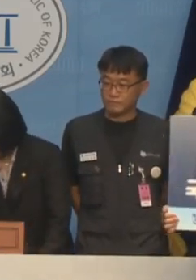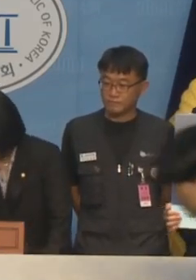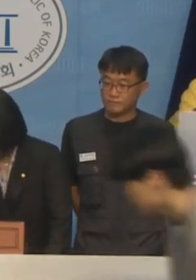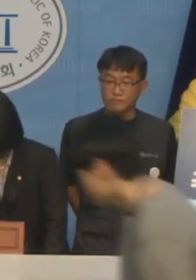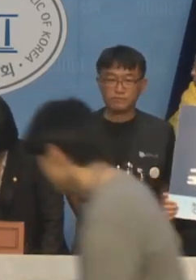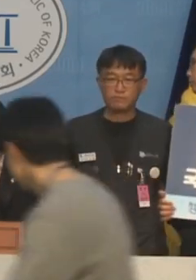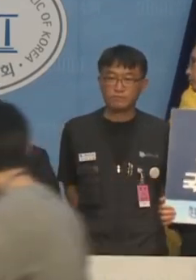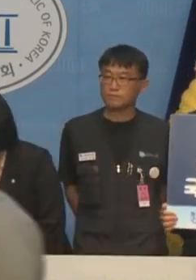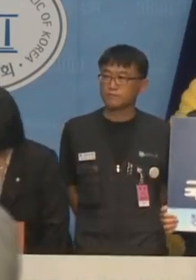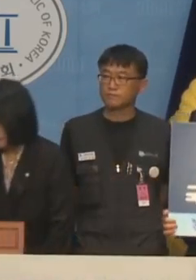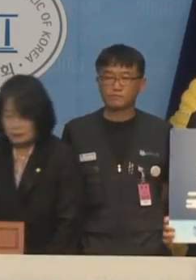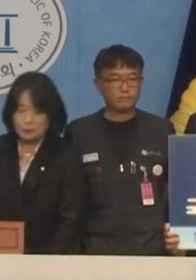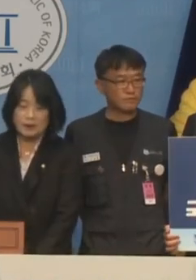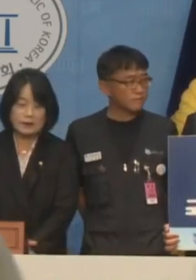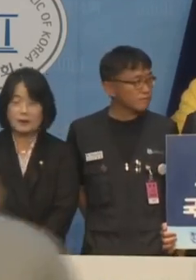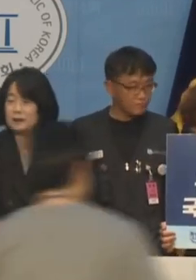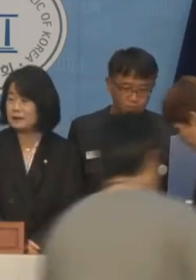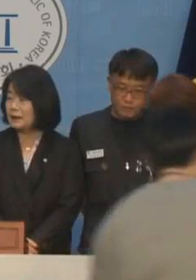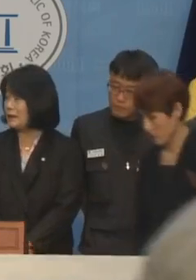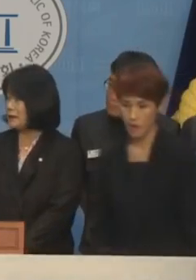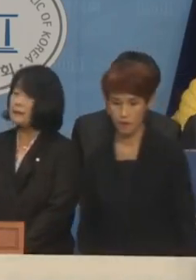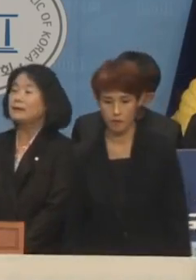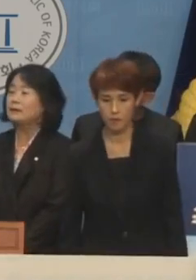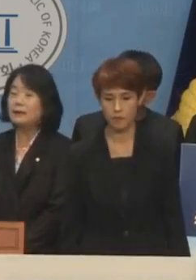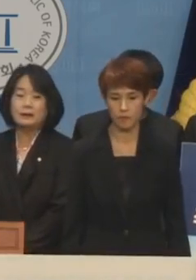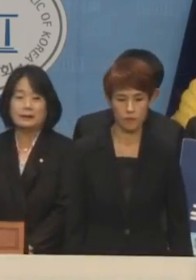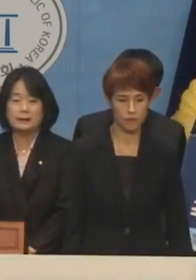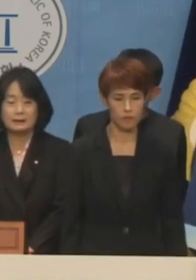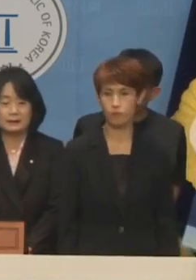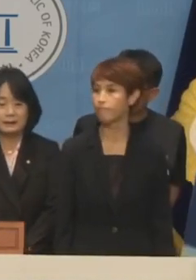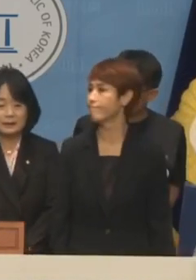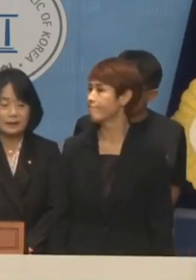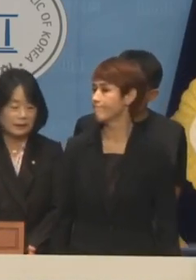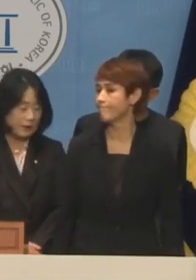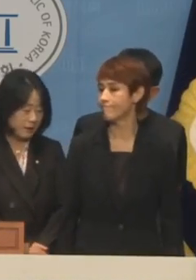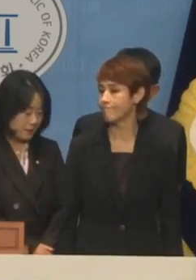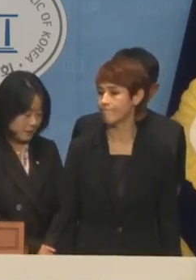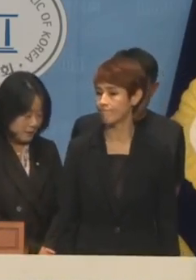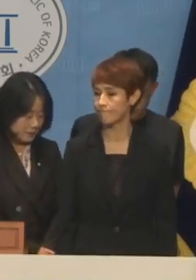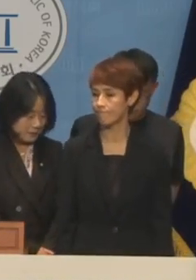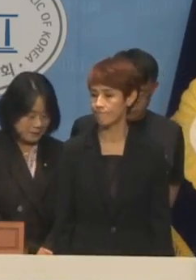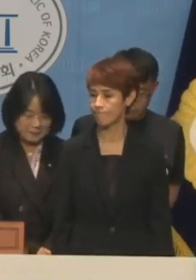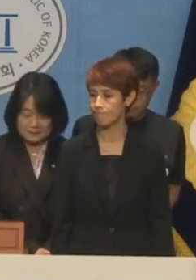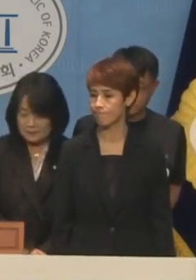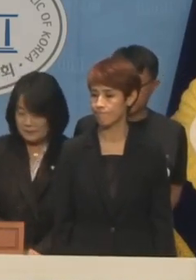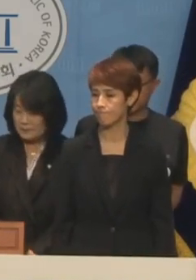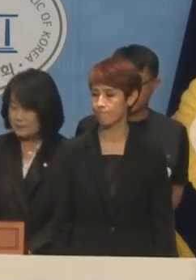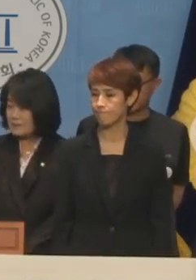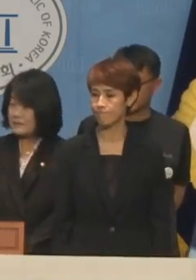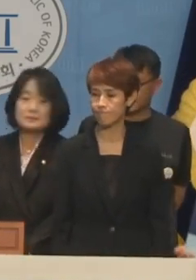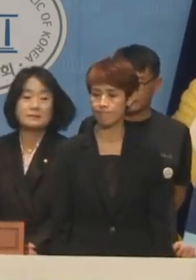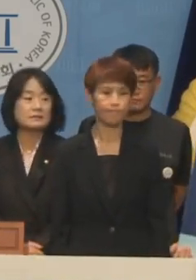의원님 이렇게 서시고 저 이렇게 해서 그러면 될 것 같아요. 기간이 길었습니다. 네. 보자기로 했습니다. 그러게요.